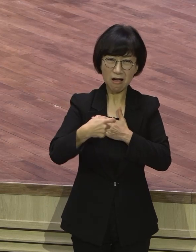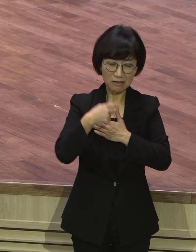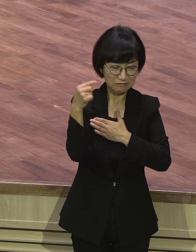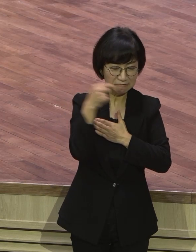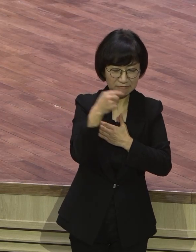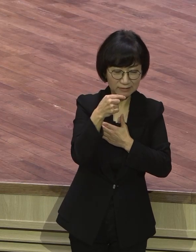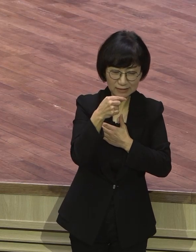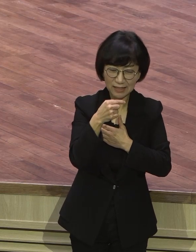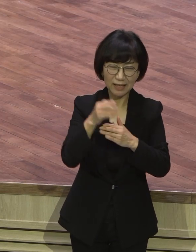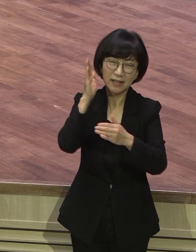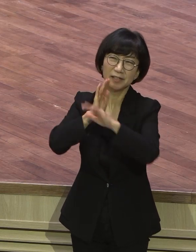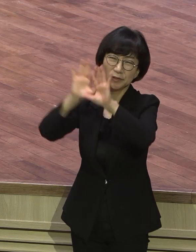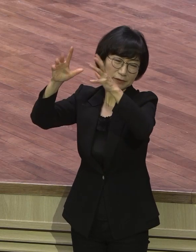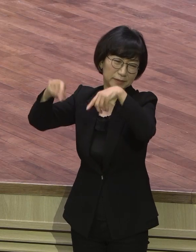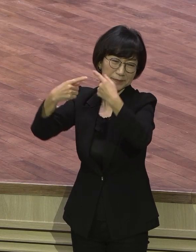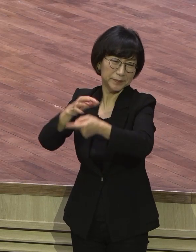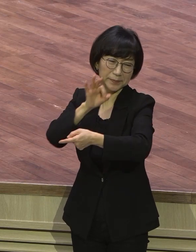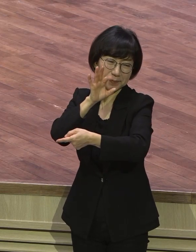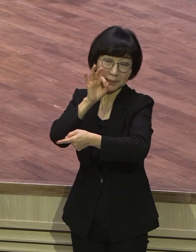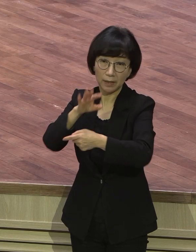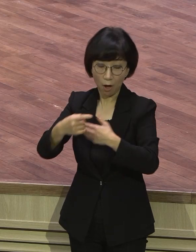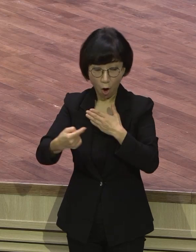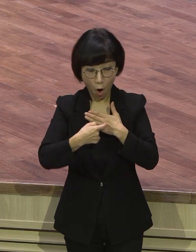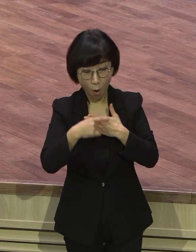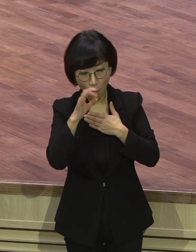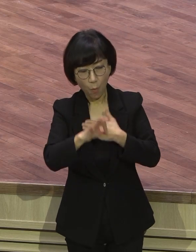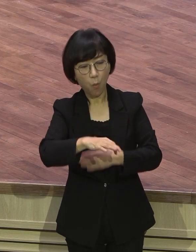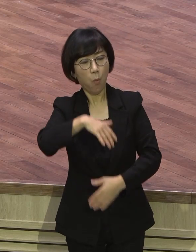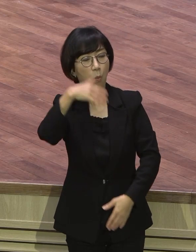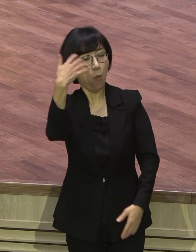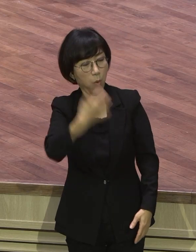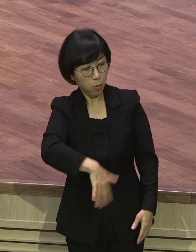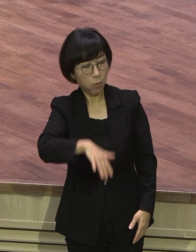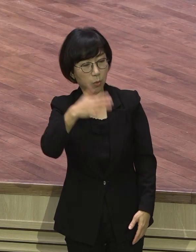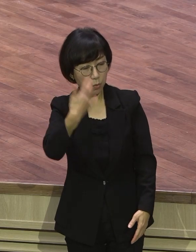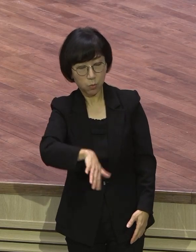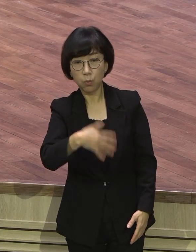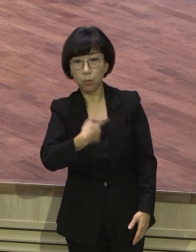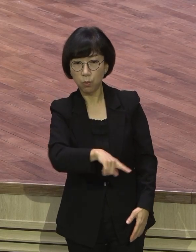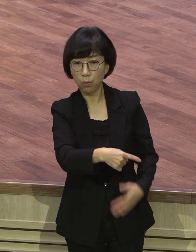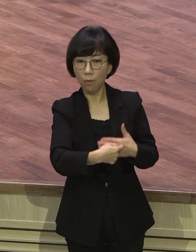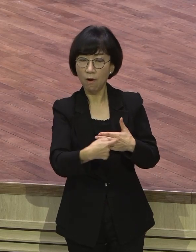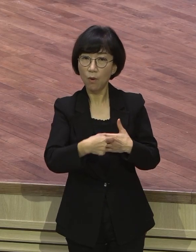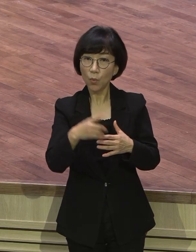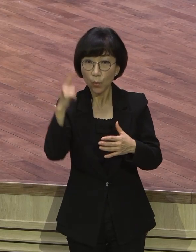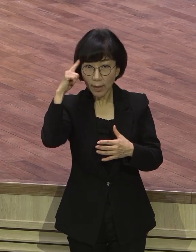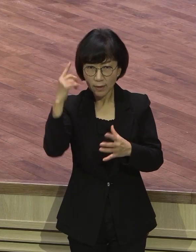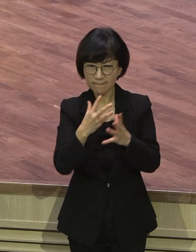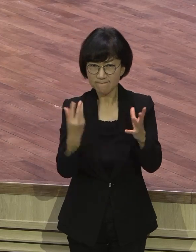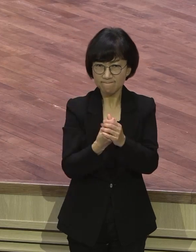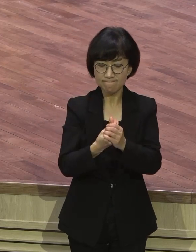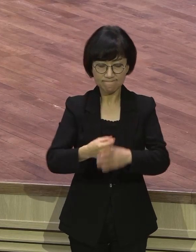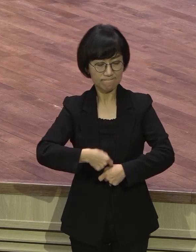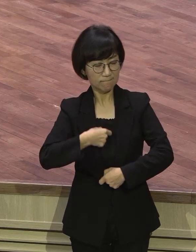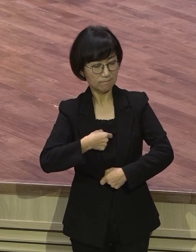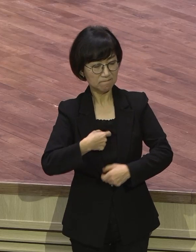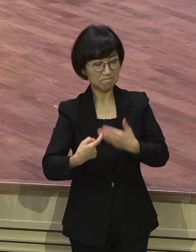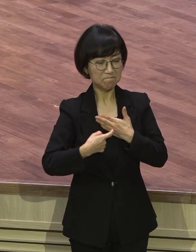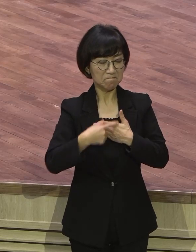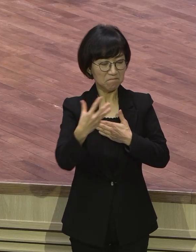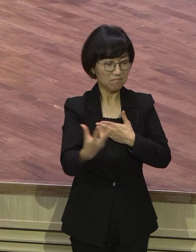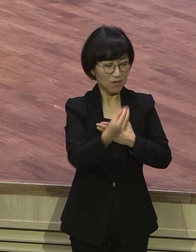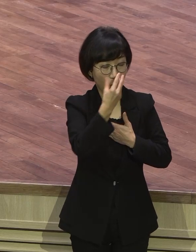말씀하신 거예요 외적으로는 완벽하고 행위로는 따라갈 수 없을 만큼 유대인 바리세인 세기관들 의의가 크게 보일지